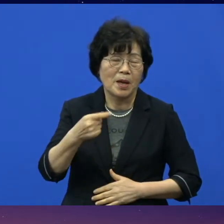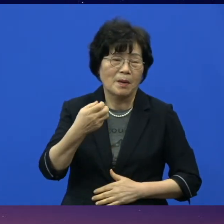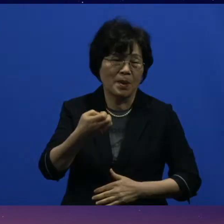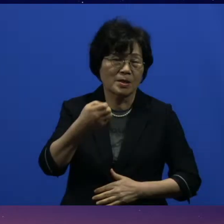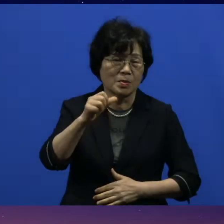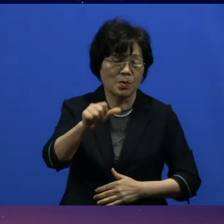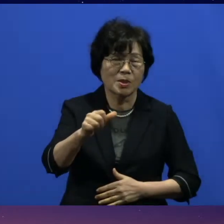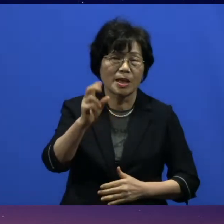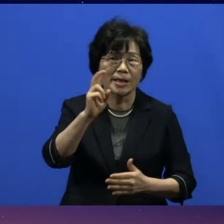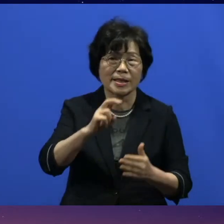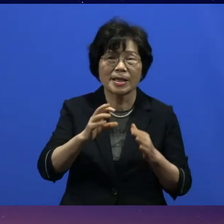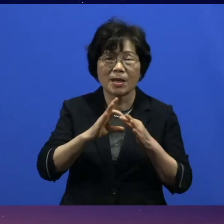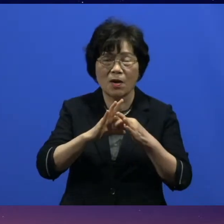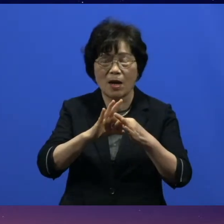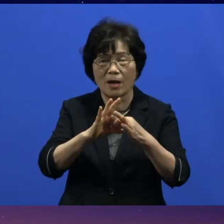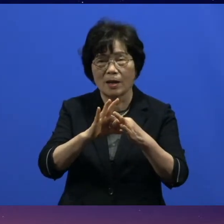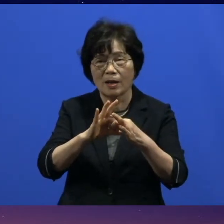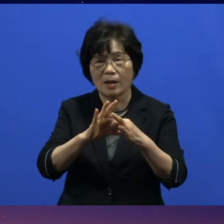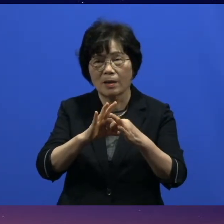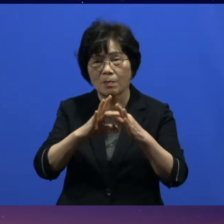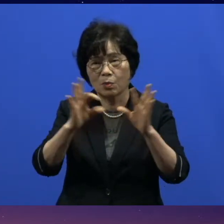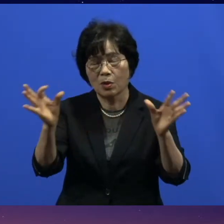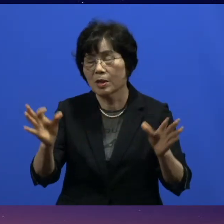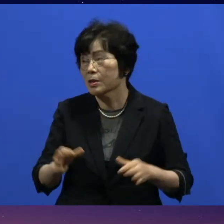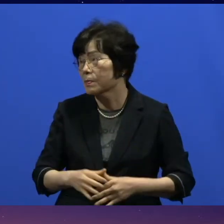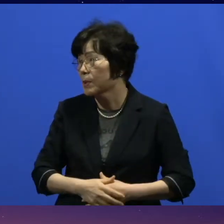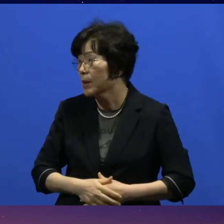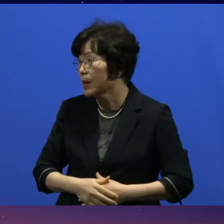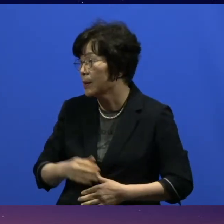우리 찬양하면서 기도하며 나가도록 하겠습니다.